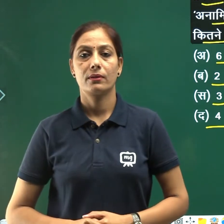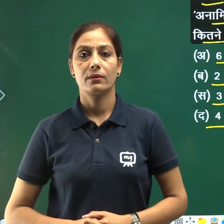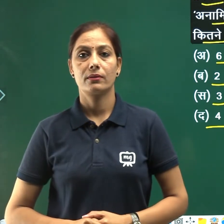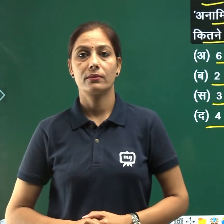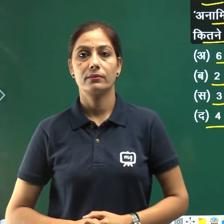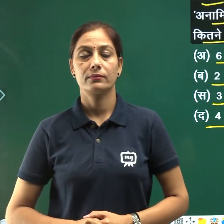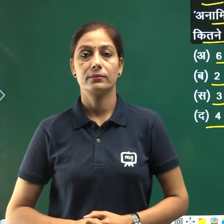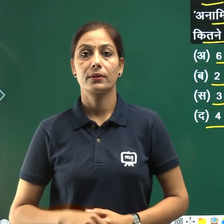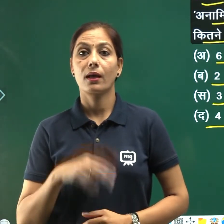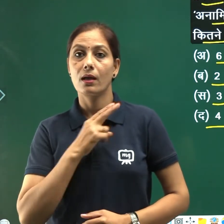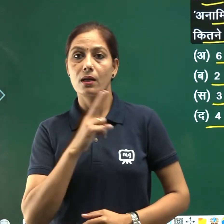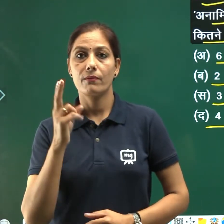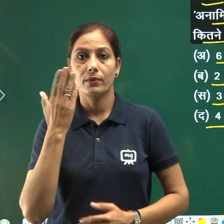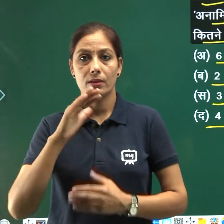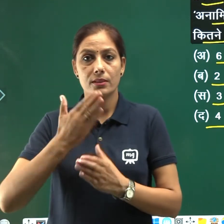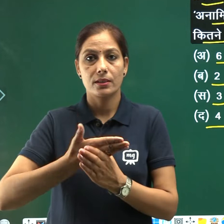अनामिका काव्य संग्रह में